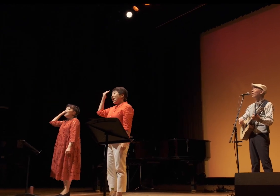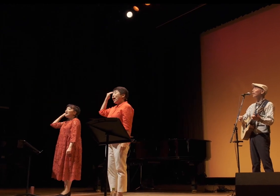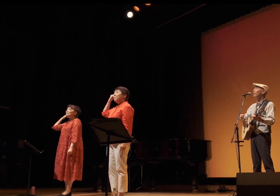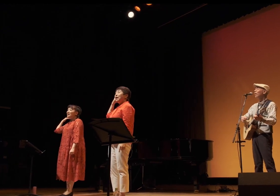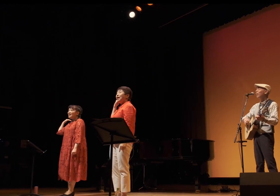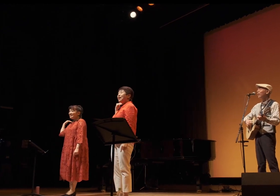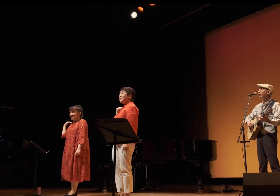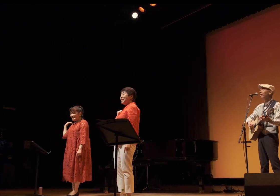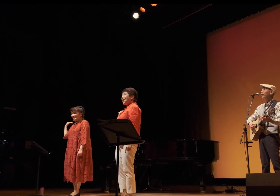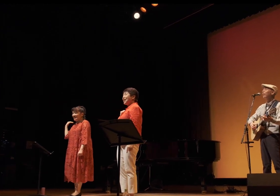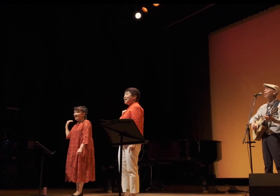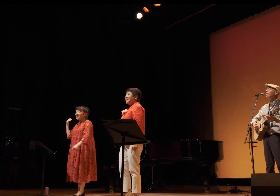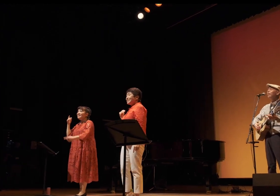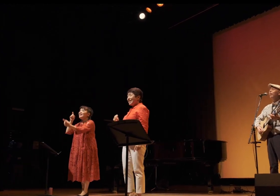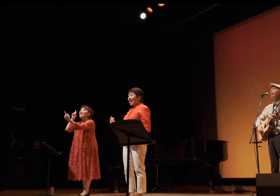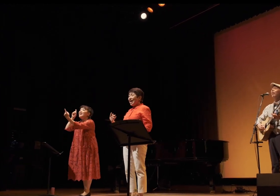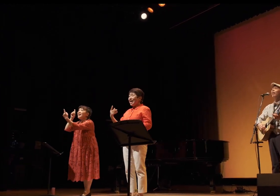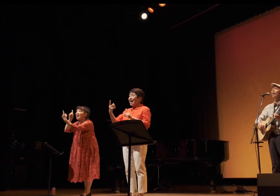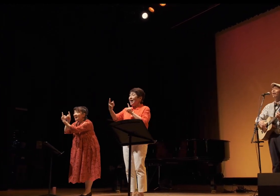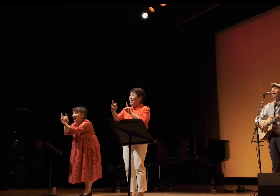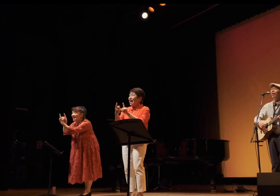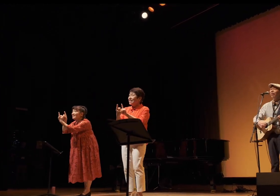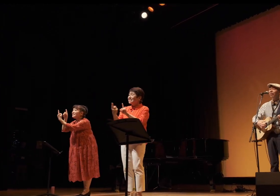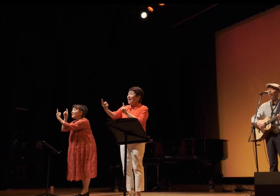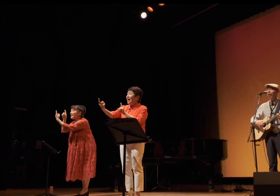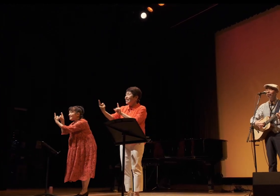今まで